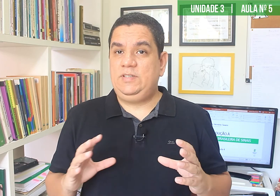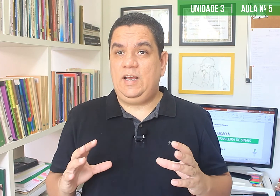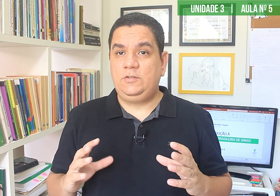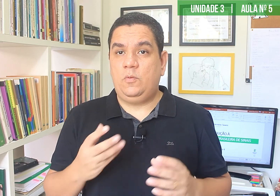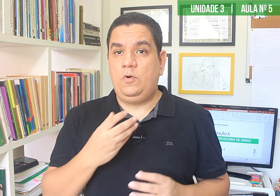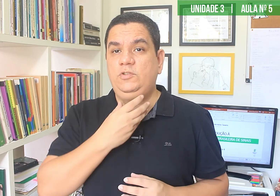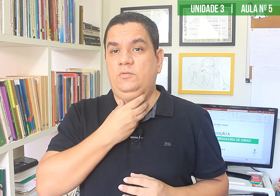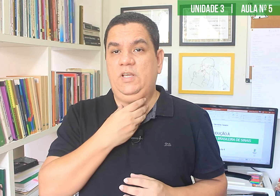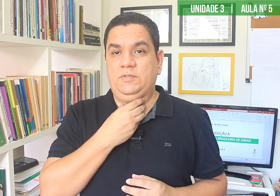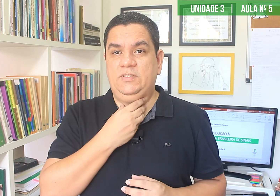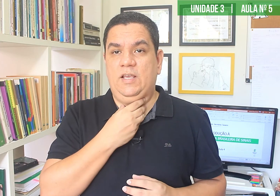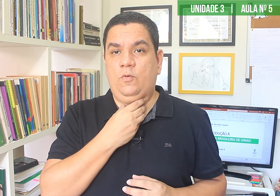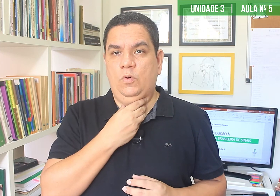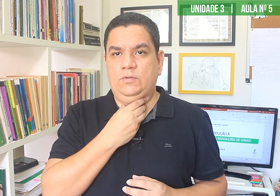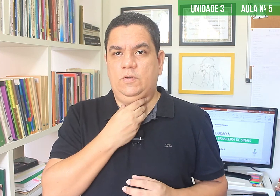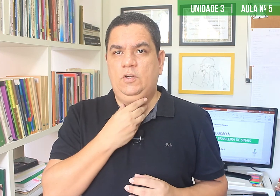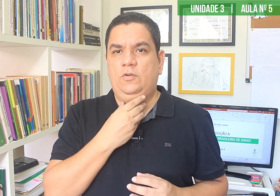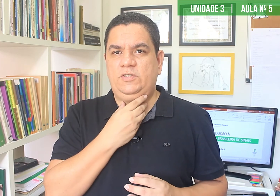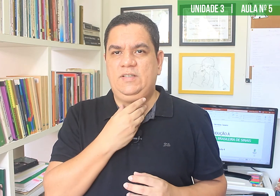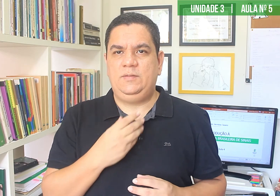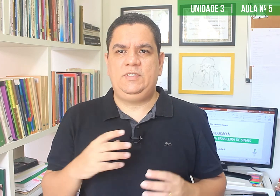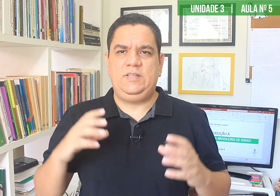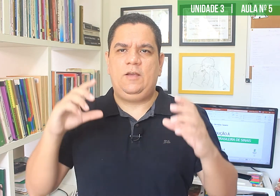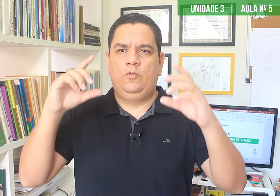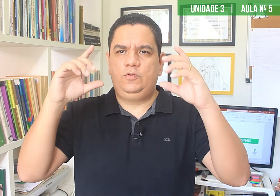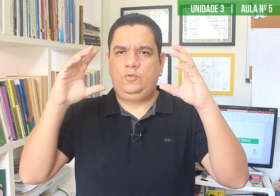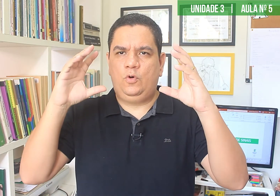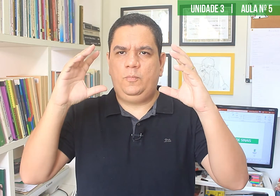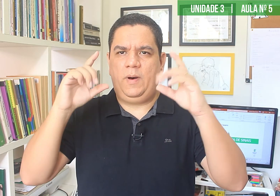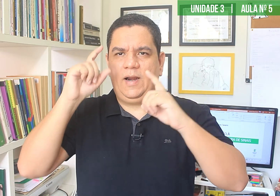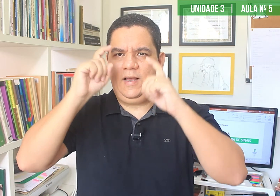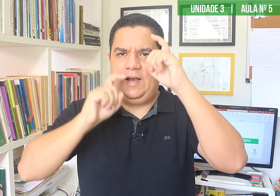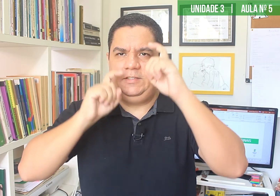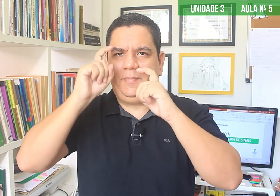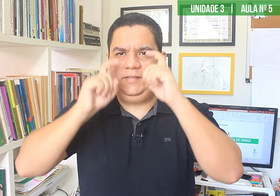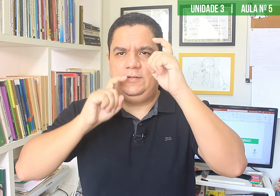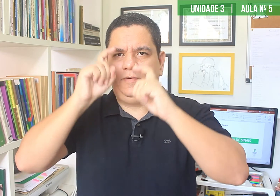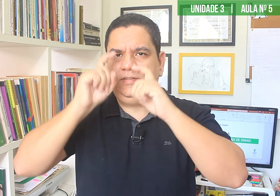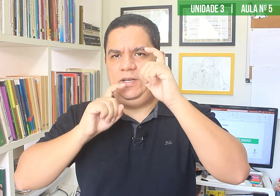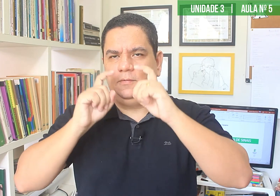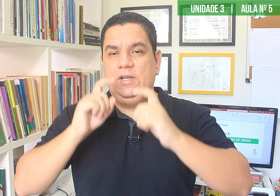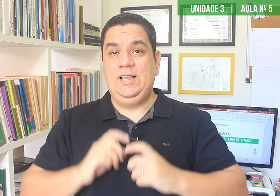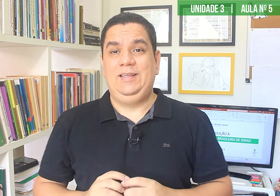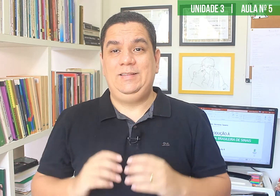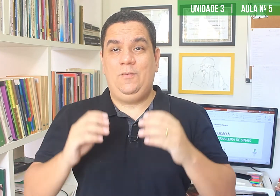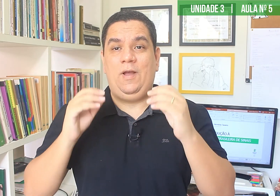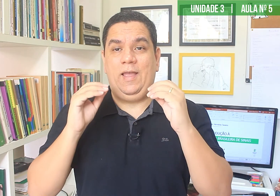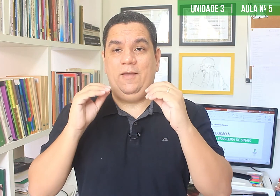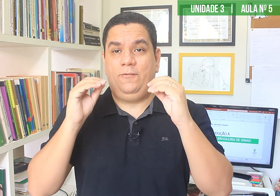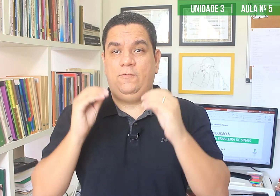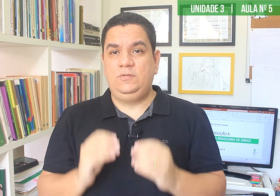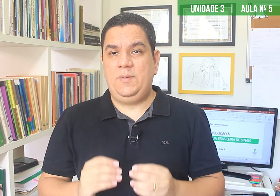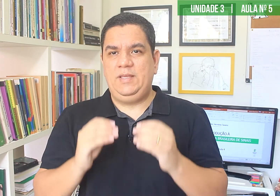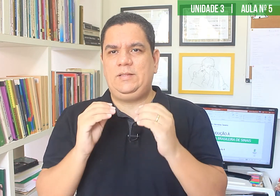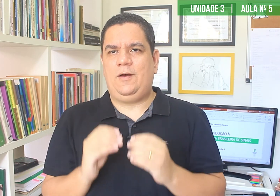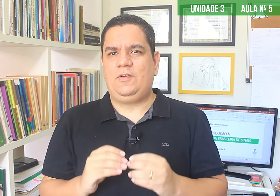sinais, como nós não temos esse recurso, nós trazemos esse recurso todo para a expressão facial. Então, é fundamental que